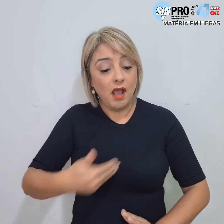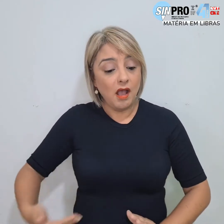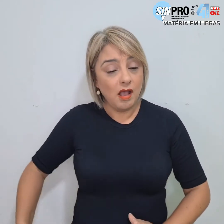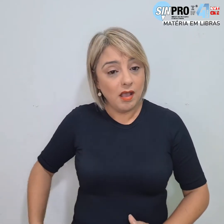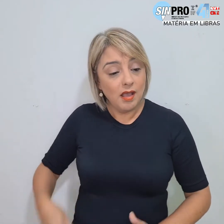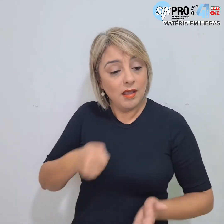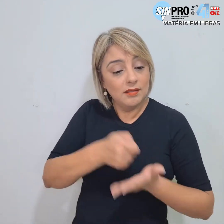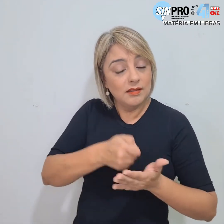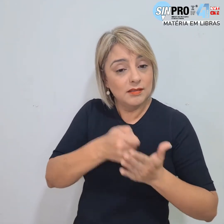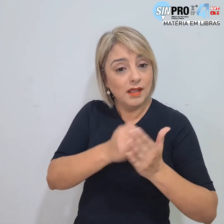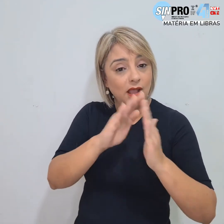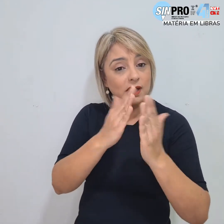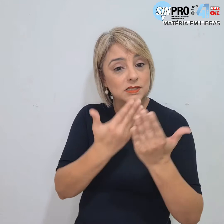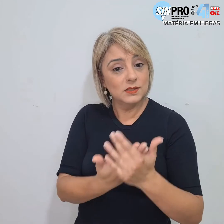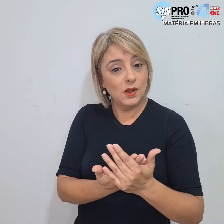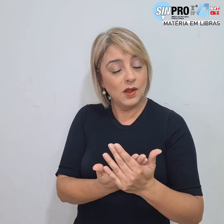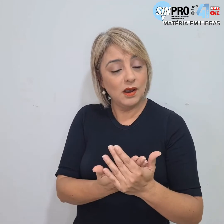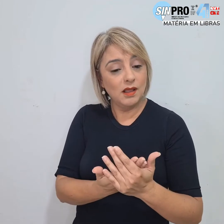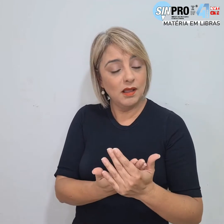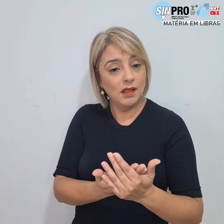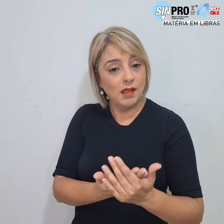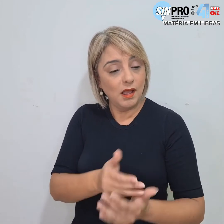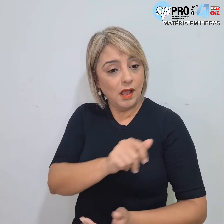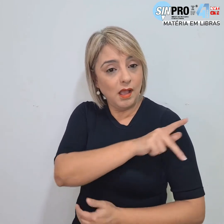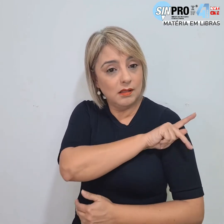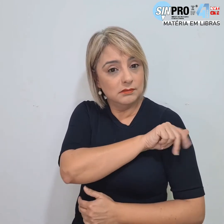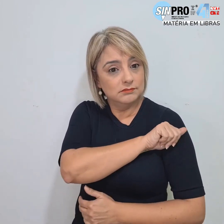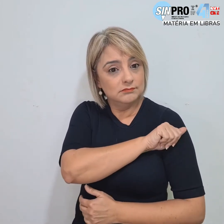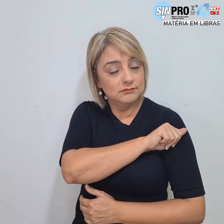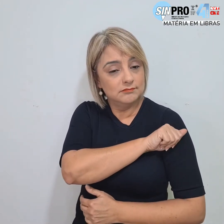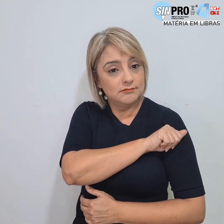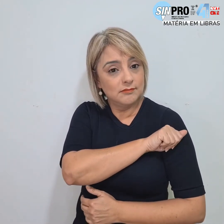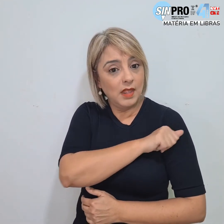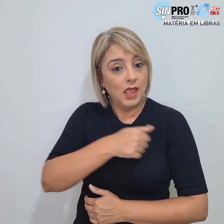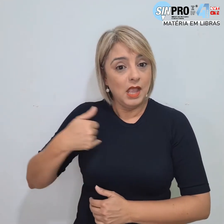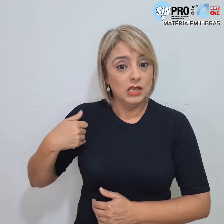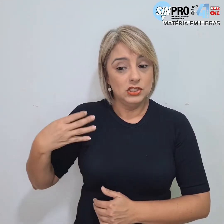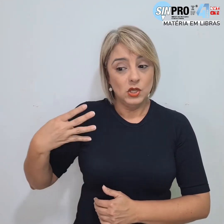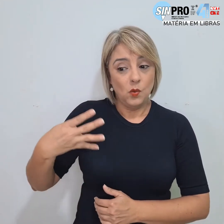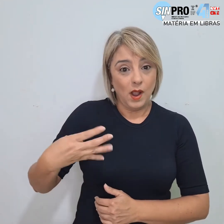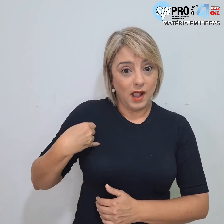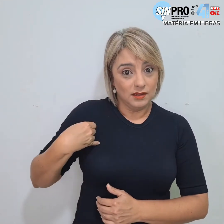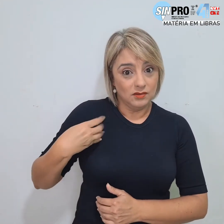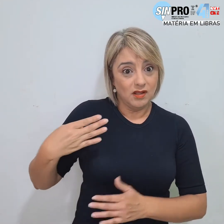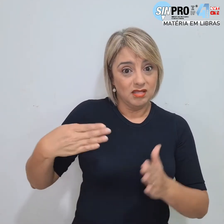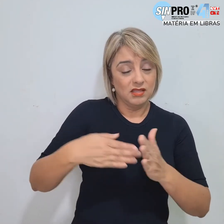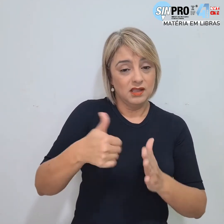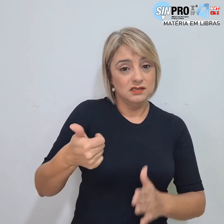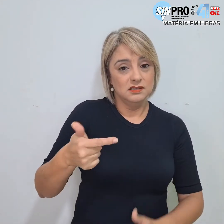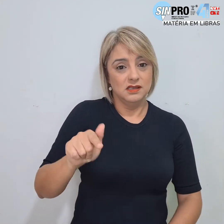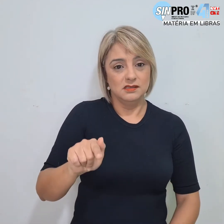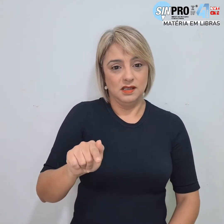de assegurar escola aos brasileiros com idades entre 4 e 17 anos.